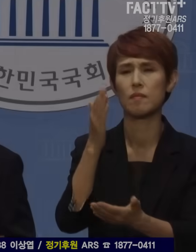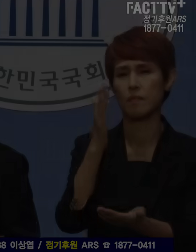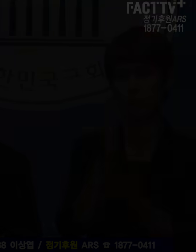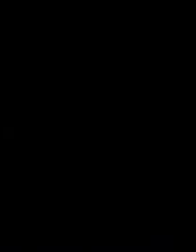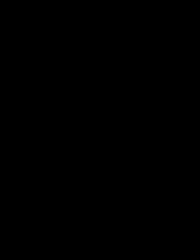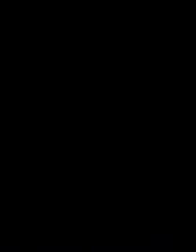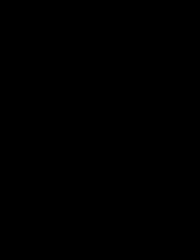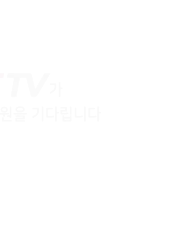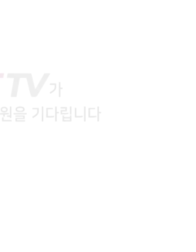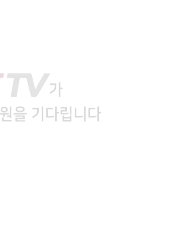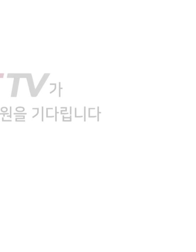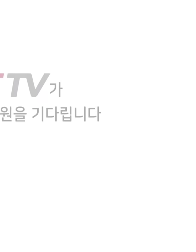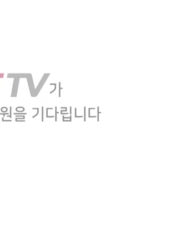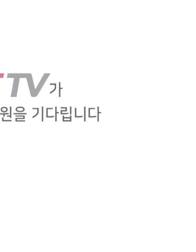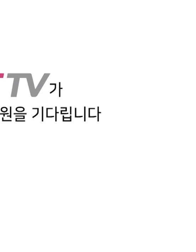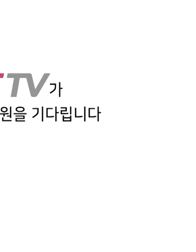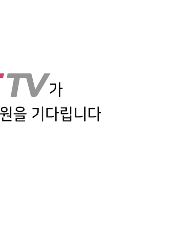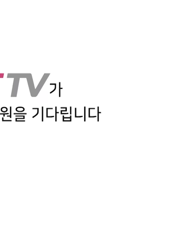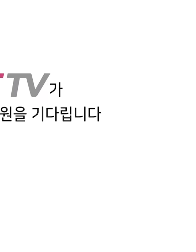감사합니다 n